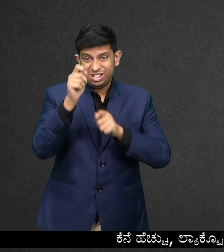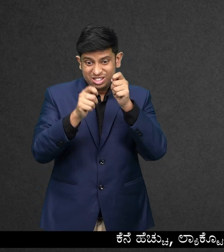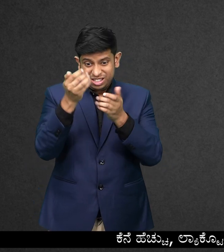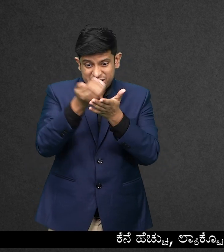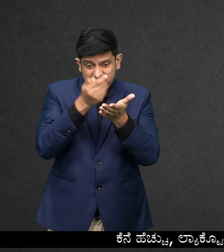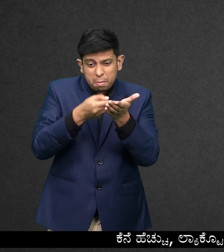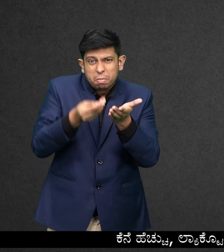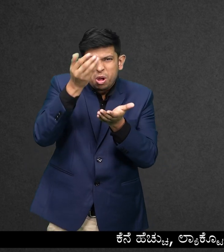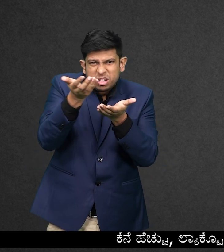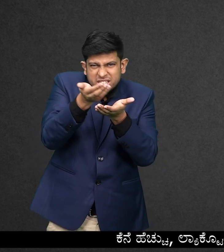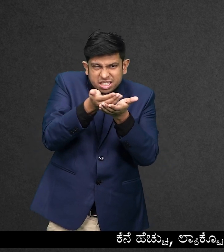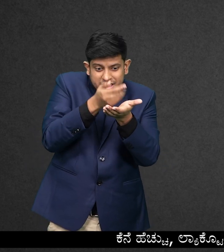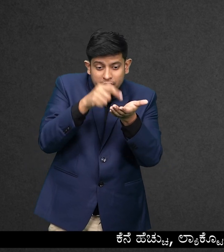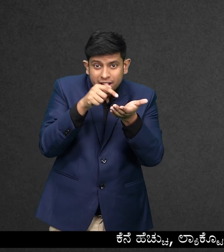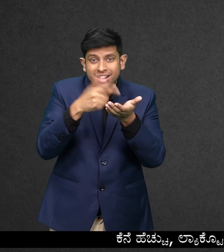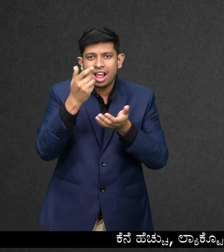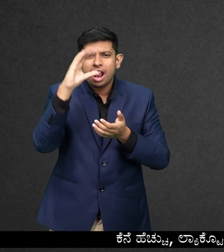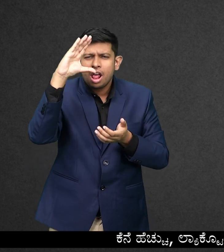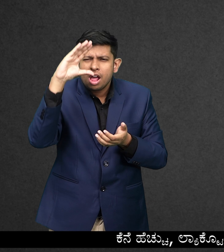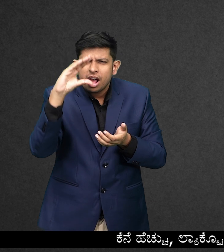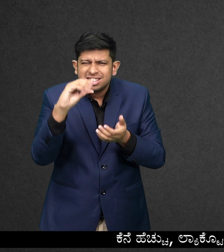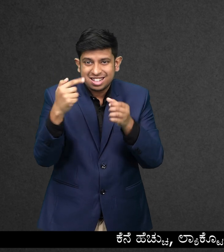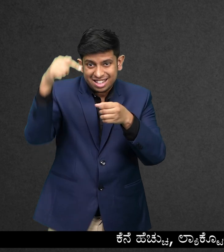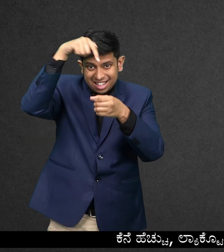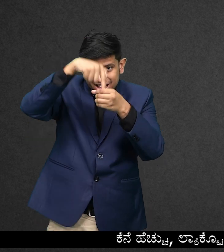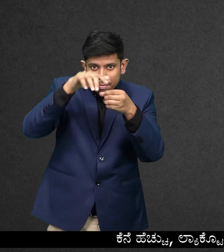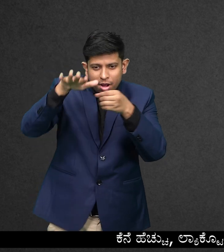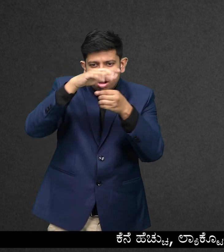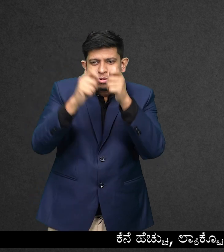ಕೆನೆ ಹೆಚ್ಚು ಲ್ಯಾಕ್ಟೋಮೀಟರ್ ಕಡಿಮೆ ಹಾಲಿನಲ್ಲಿ ತೇಲುತ್ತೆ.